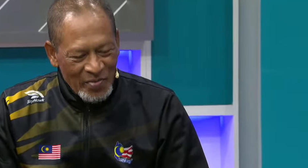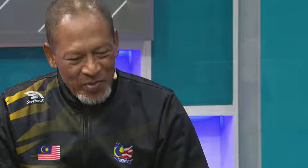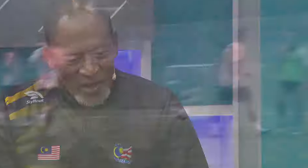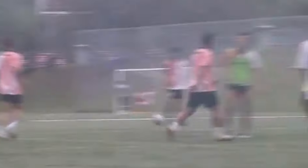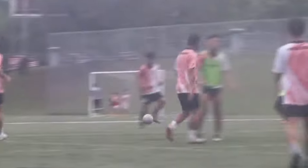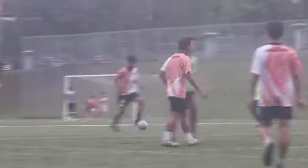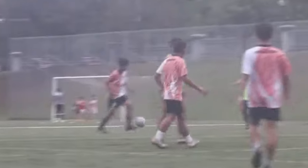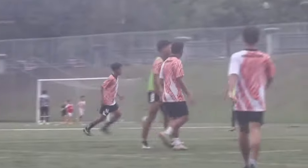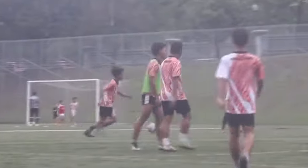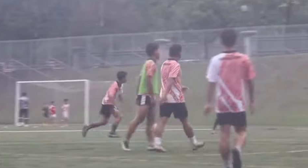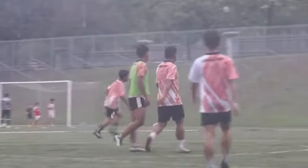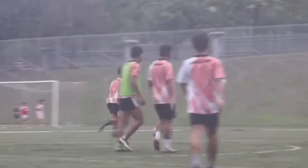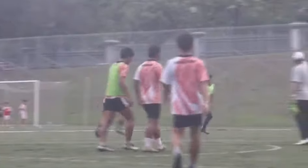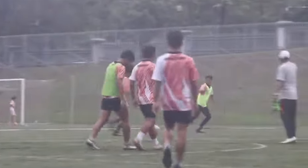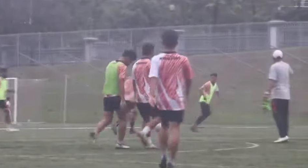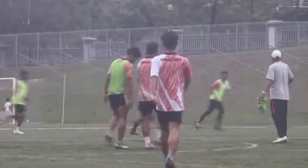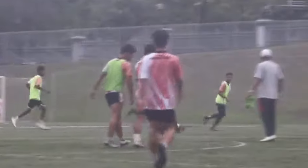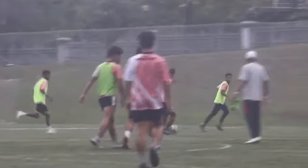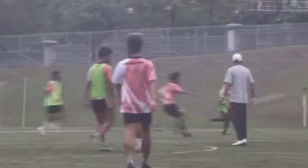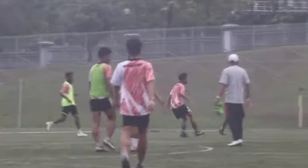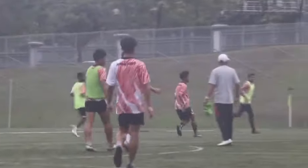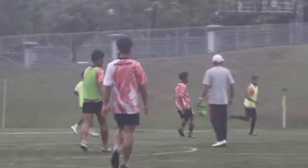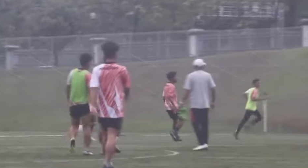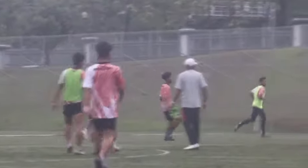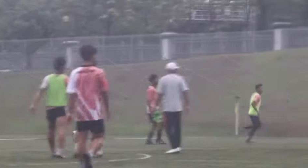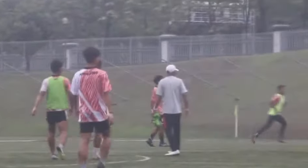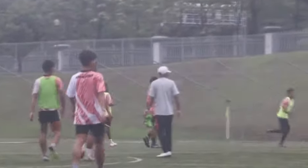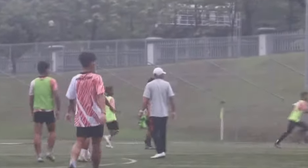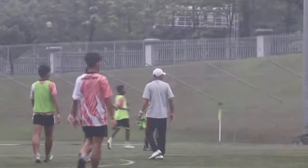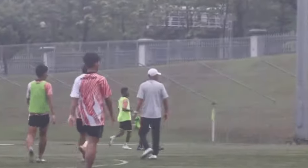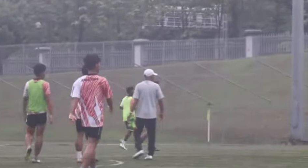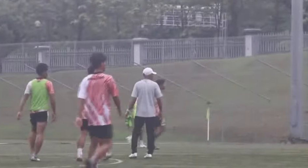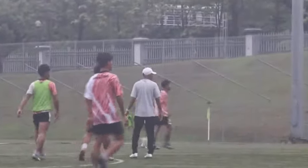tapi bagi saya bagi saya